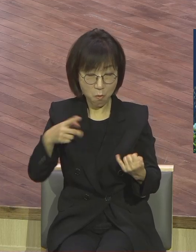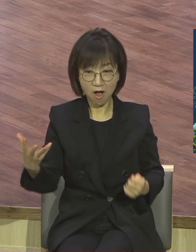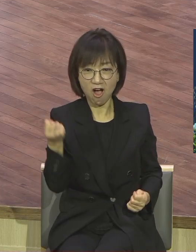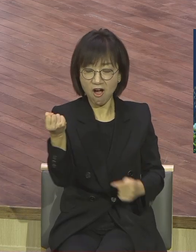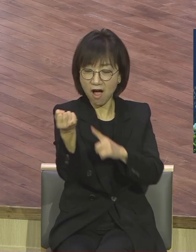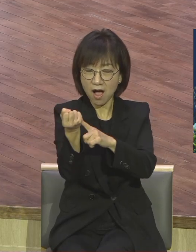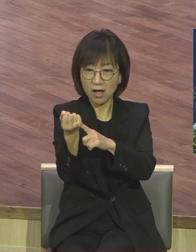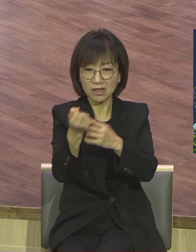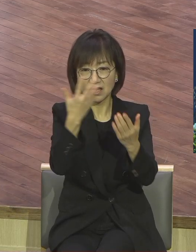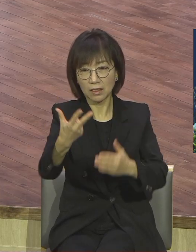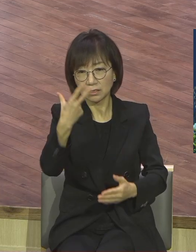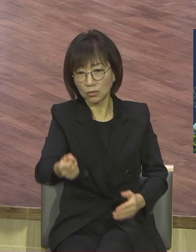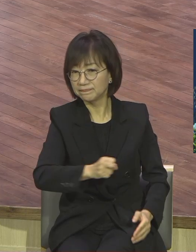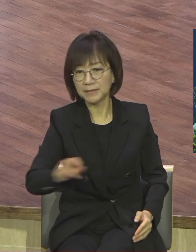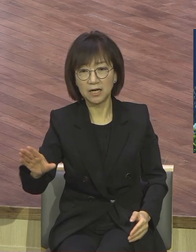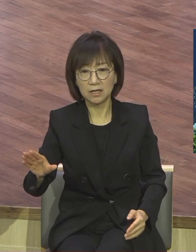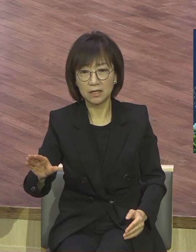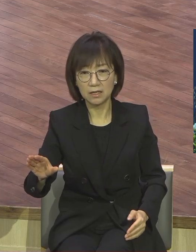배설물로.